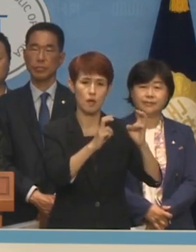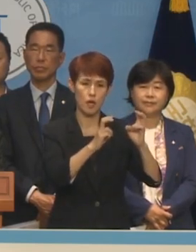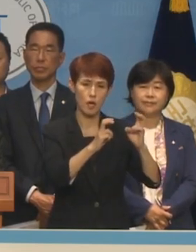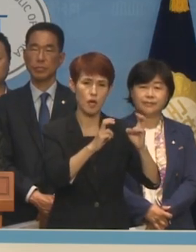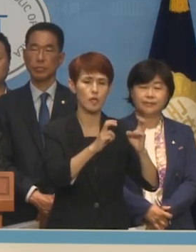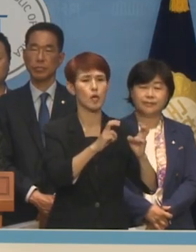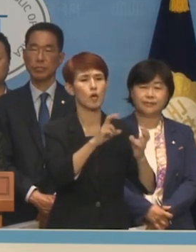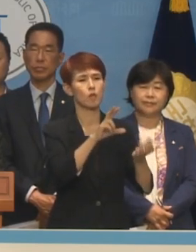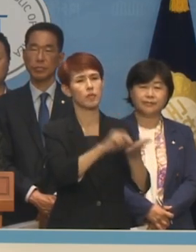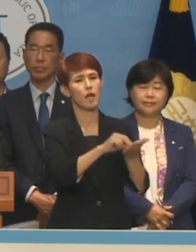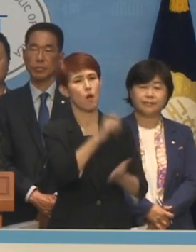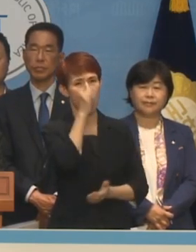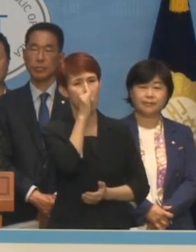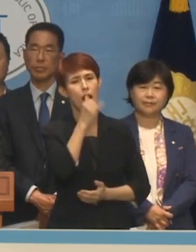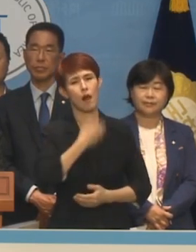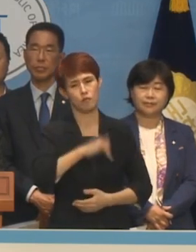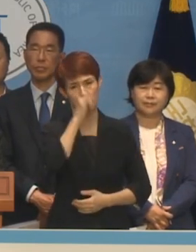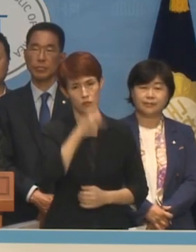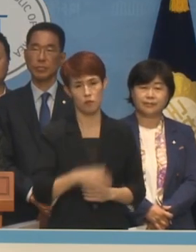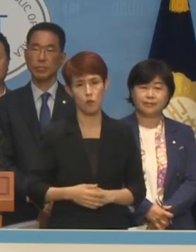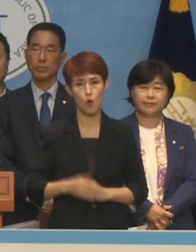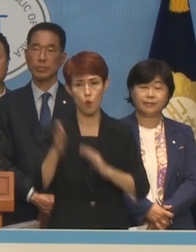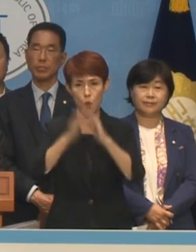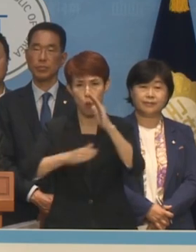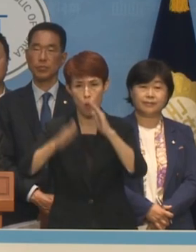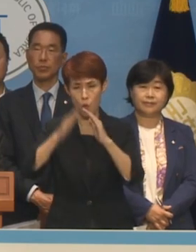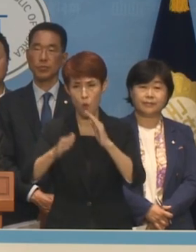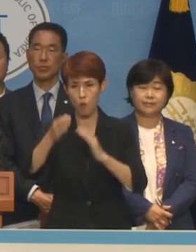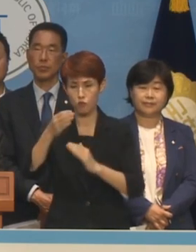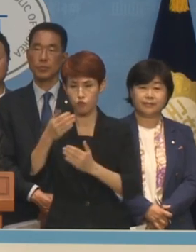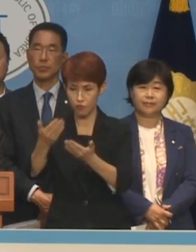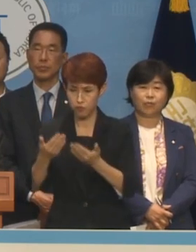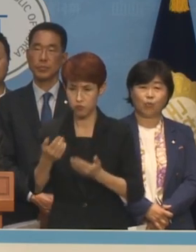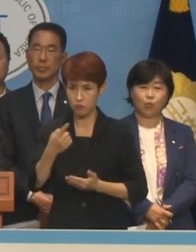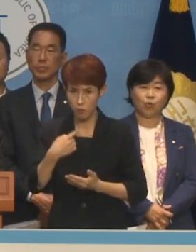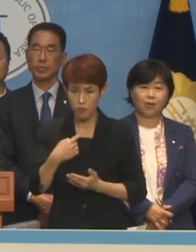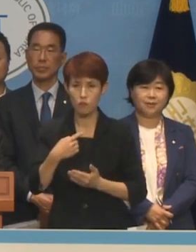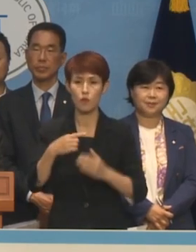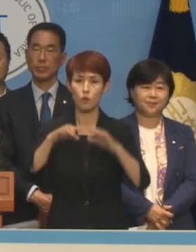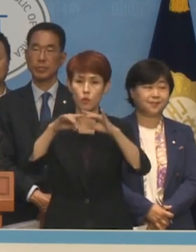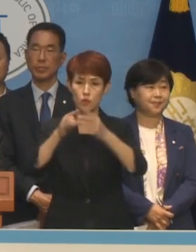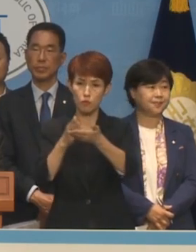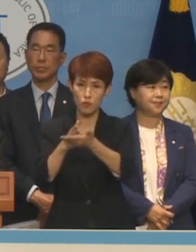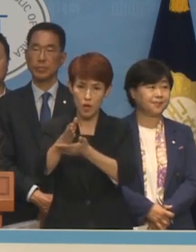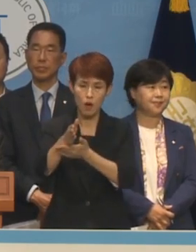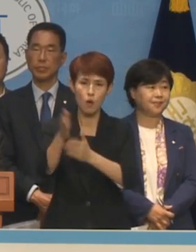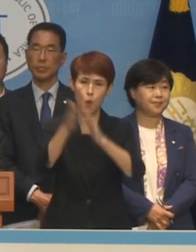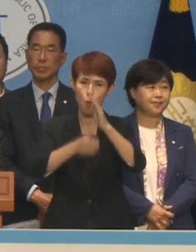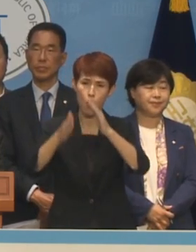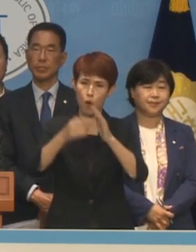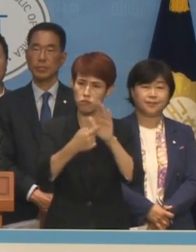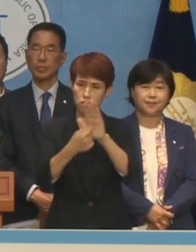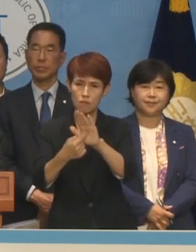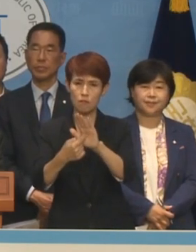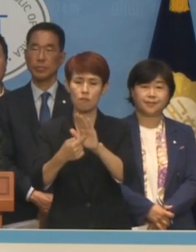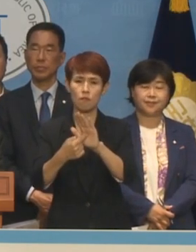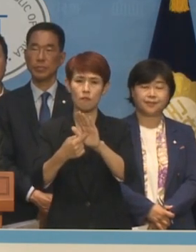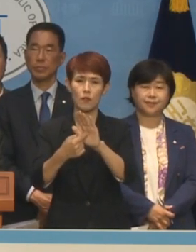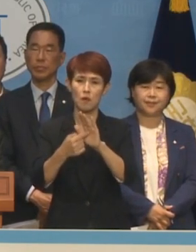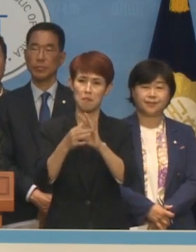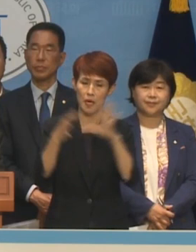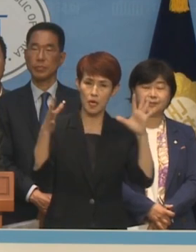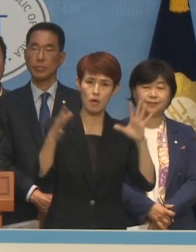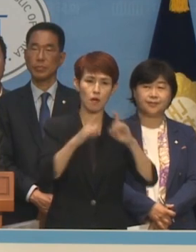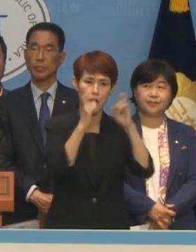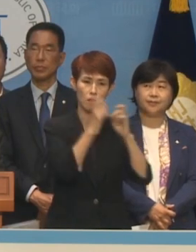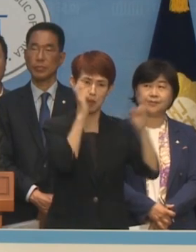부적절한 결과를 확인한 바 있습니다. 공공이 제공하던 통신 분야를 제대로 된 규제 체계나 공공성을 담보하지 않은 채